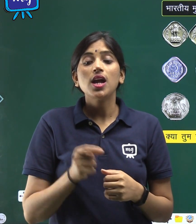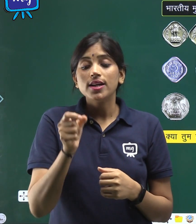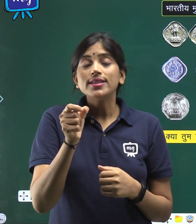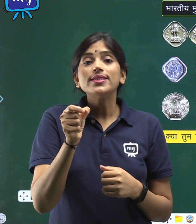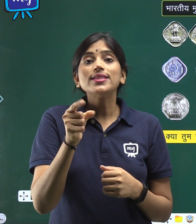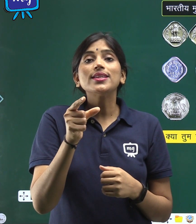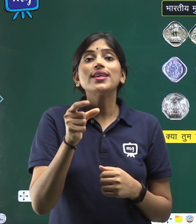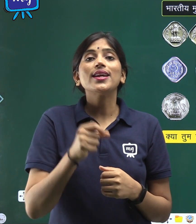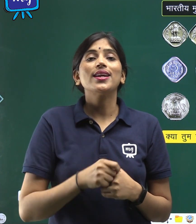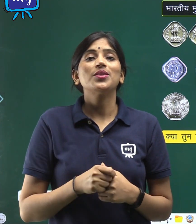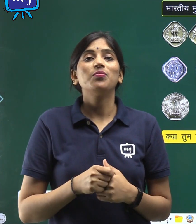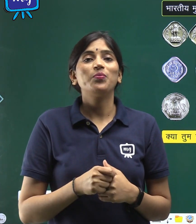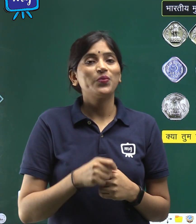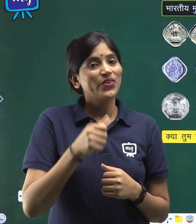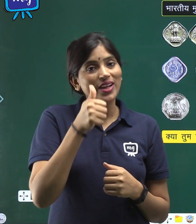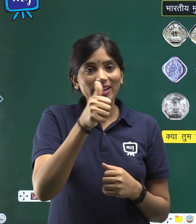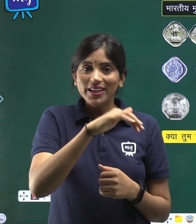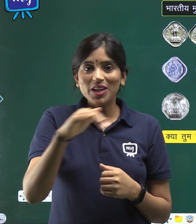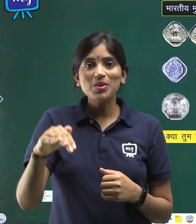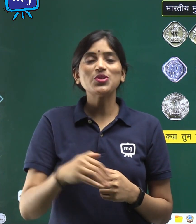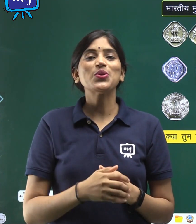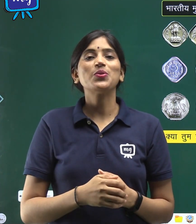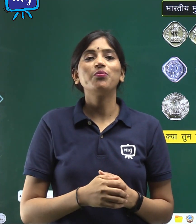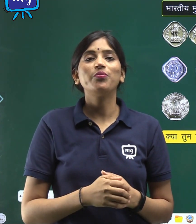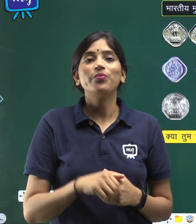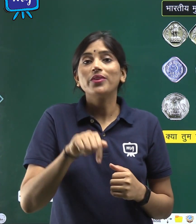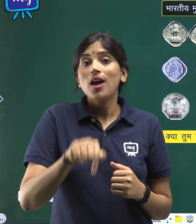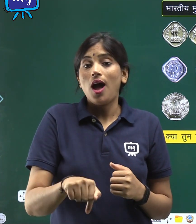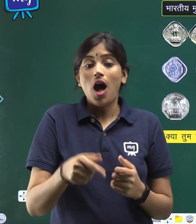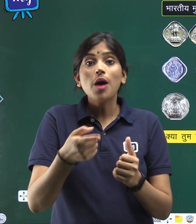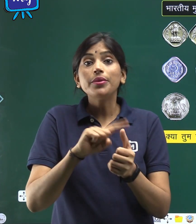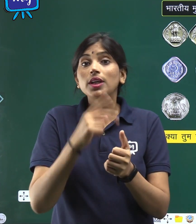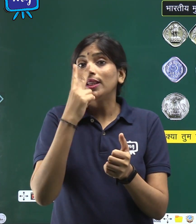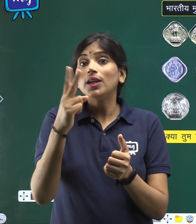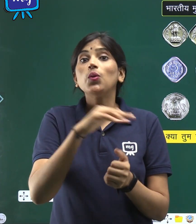सिक्के। ठीक है बच्चों। अब ये देखो,